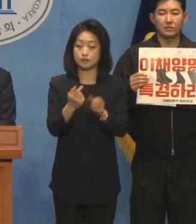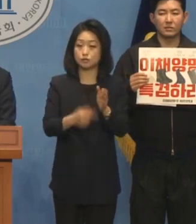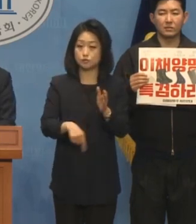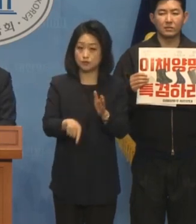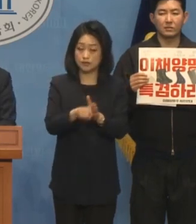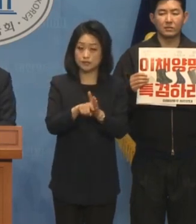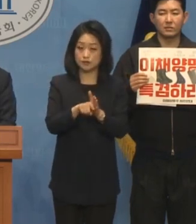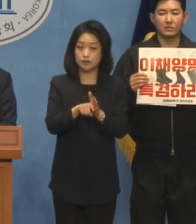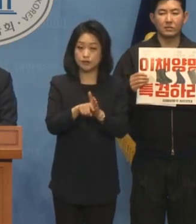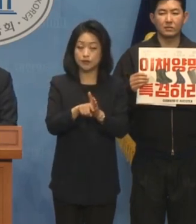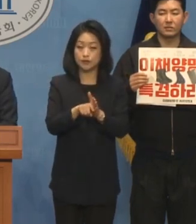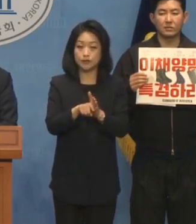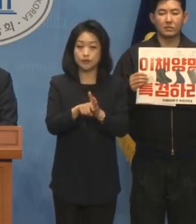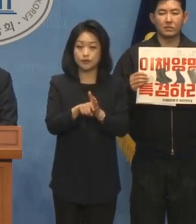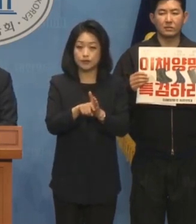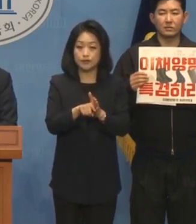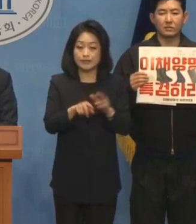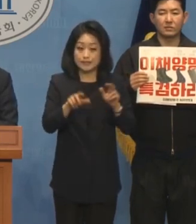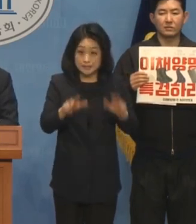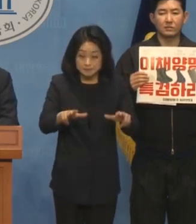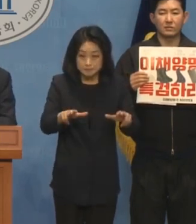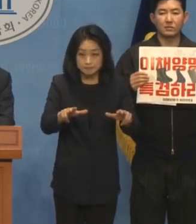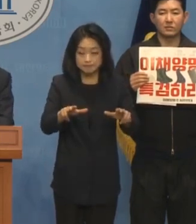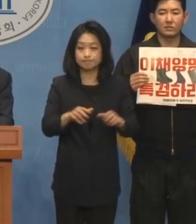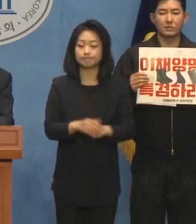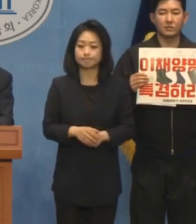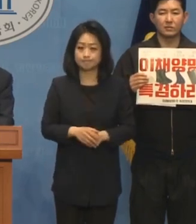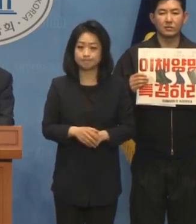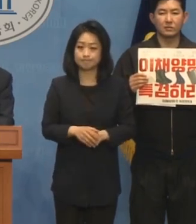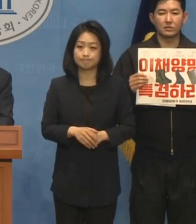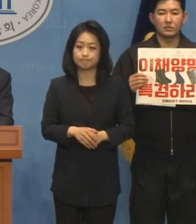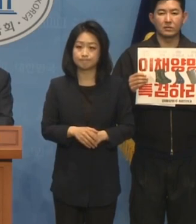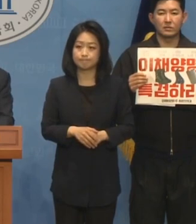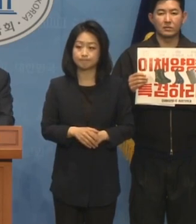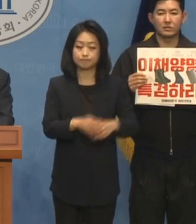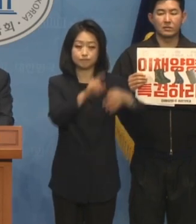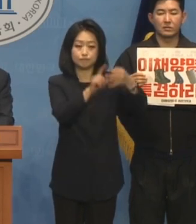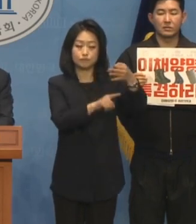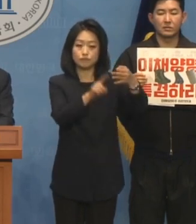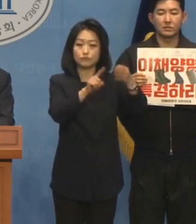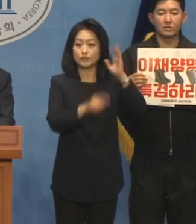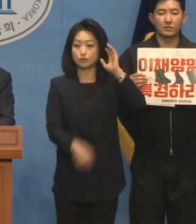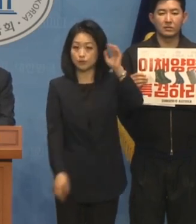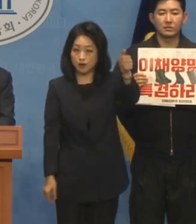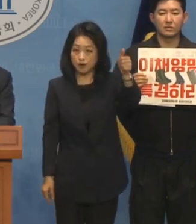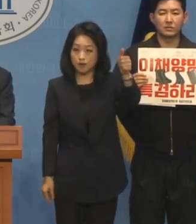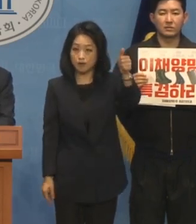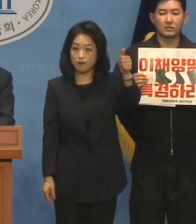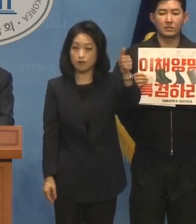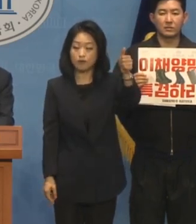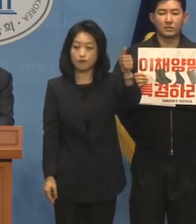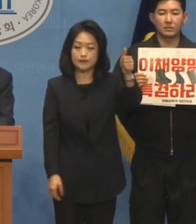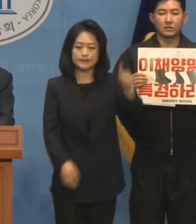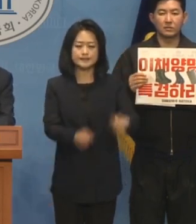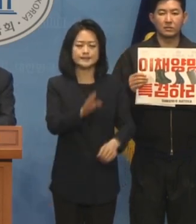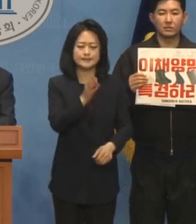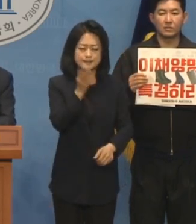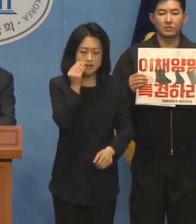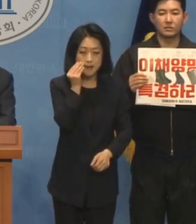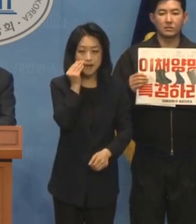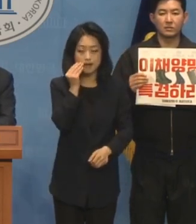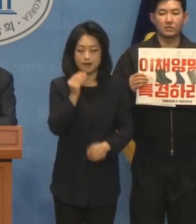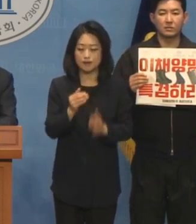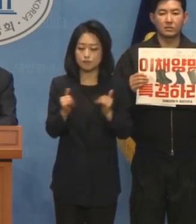있다 있도록 이제라도 이제라도 윤성열 대통령 제대로